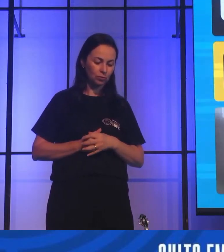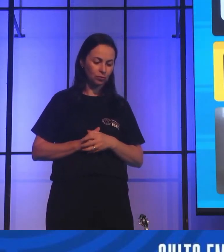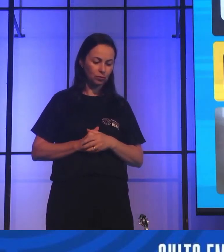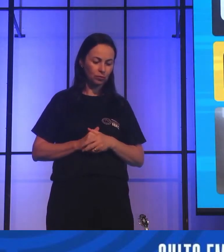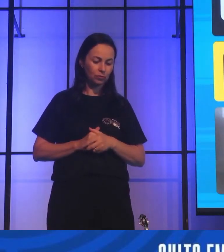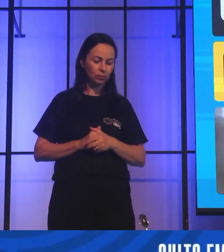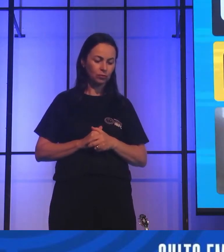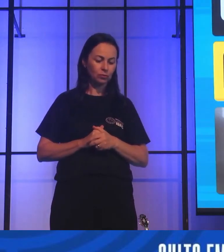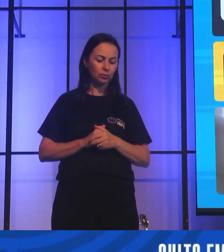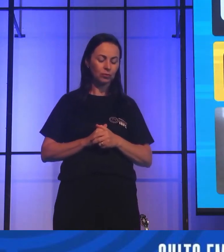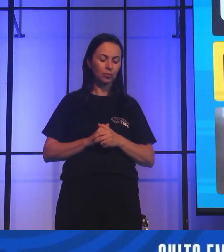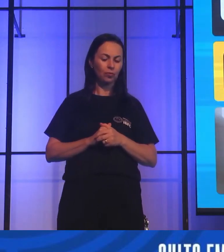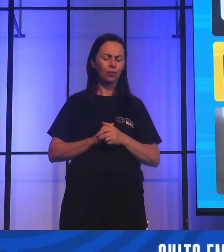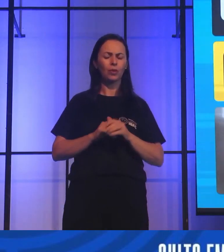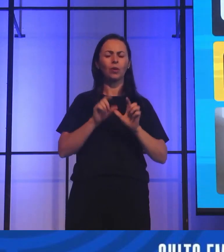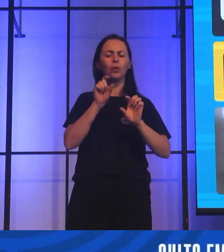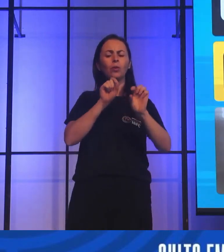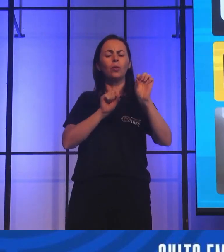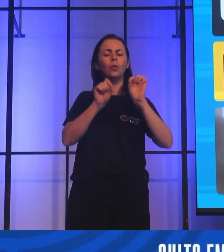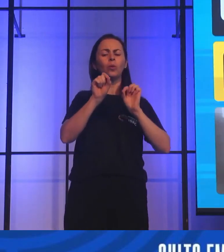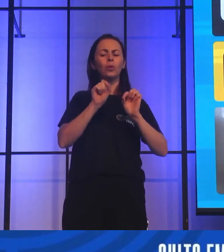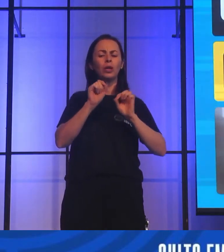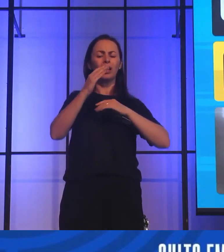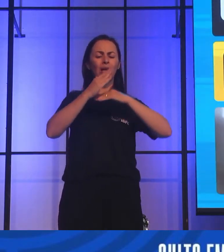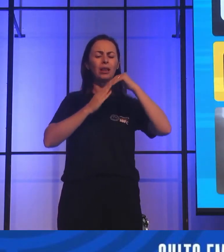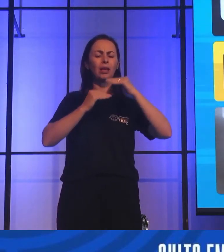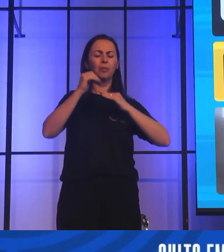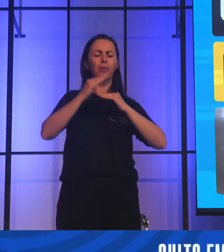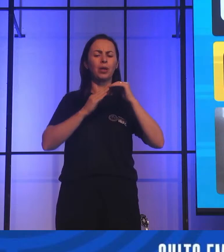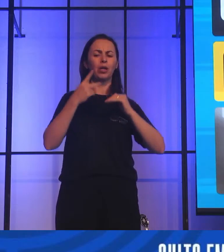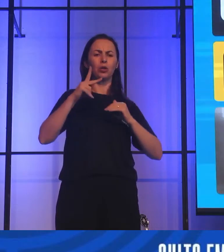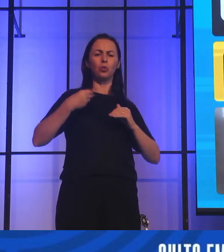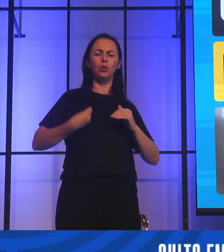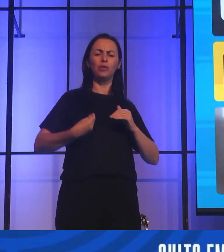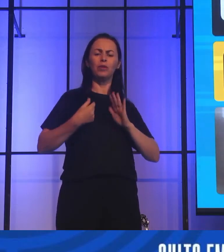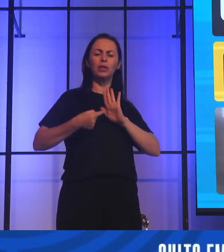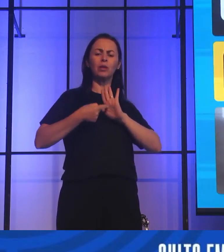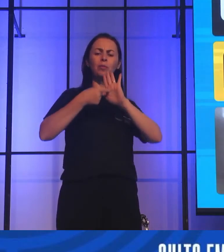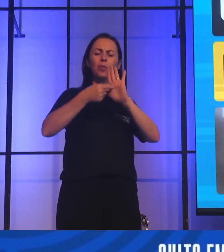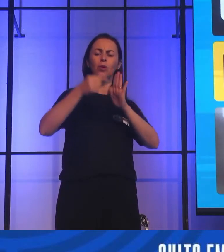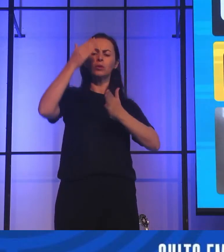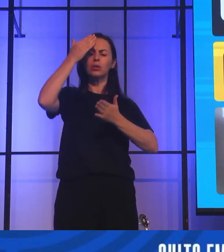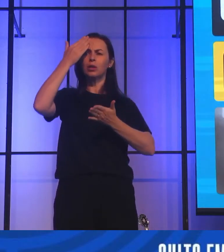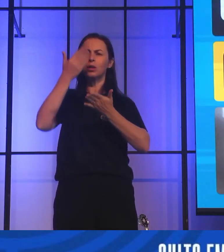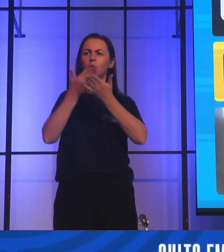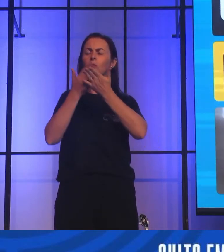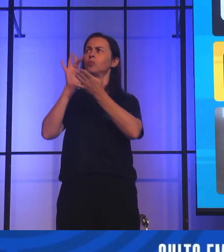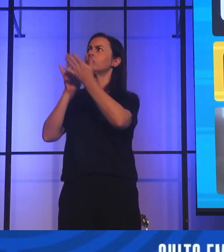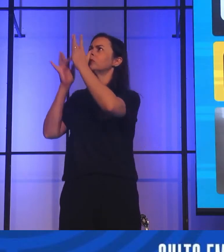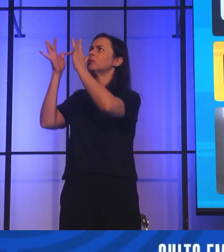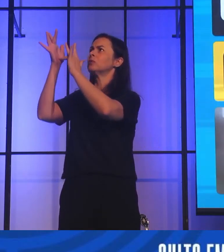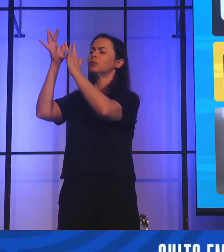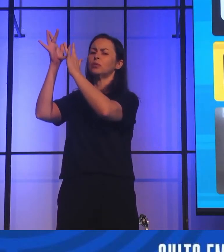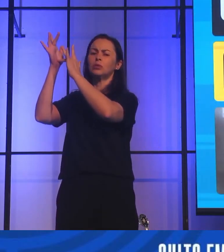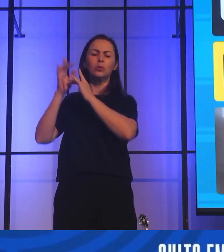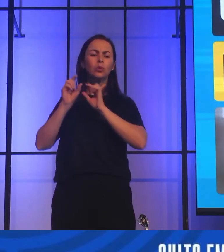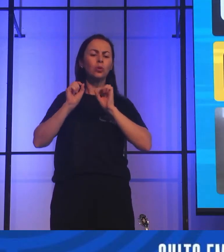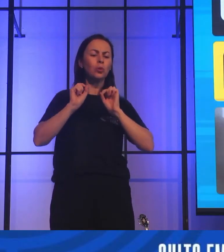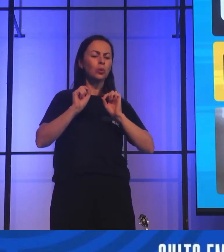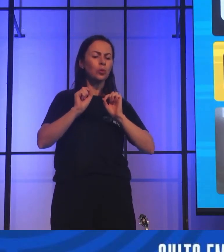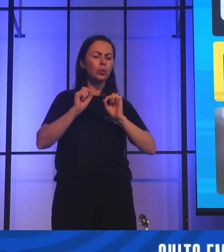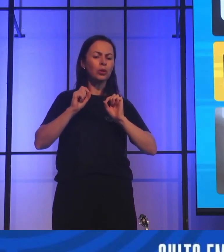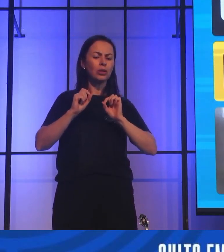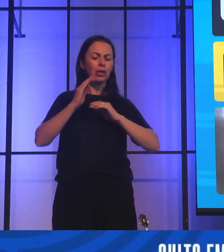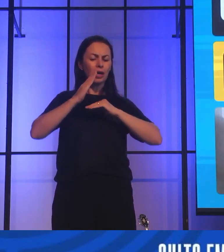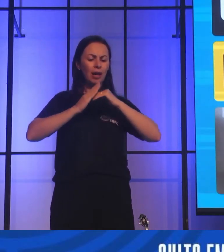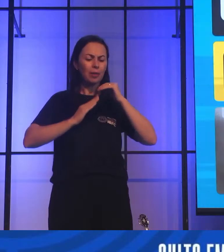O que as suas reações estão dizendo a respeito da sua confiança em Jesus? O que as suas reações